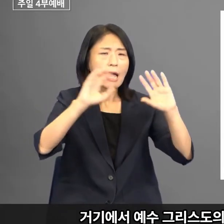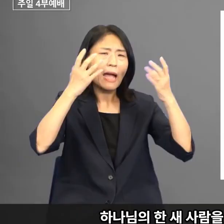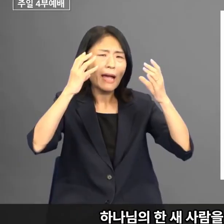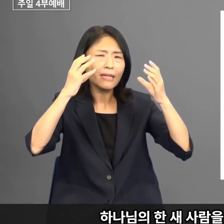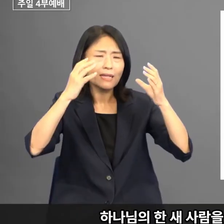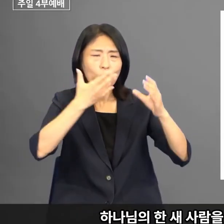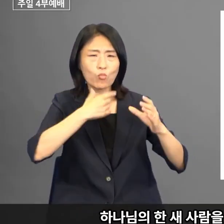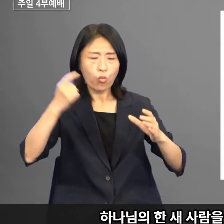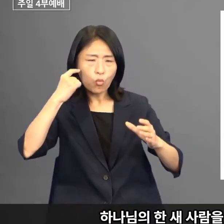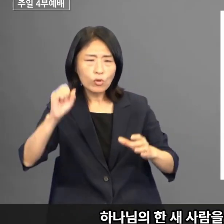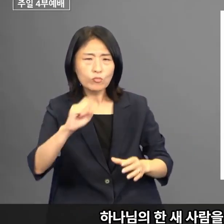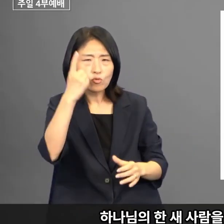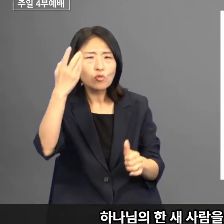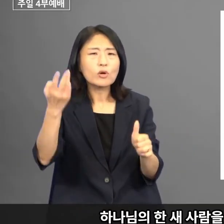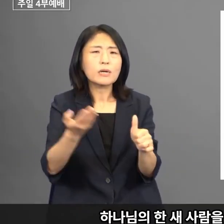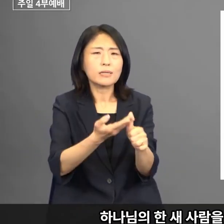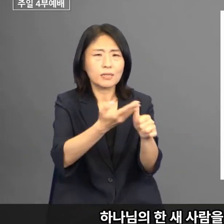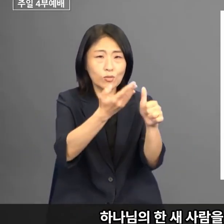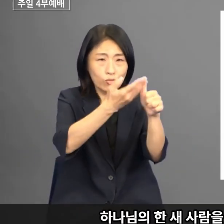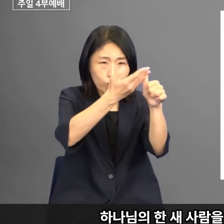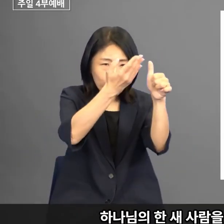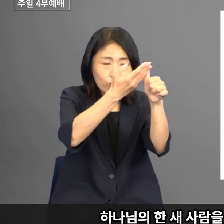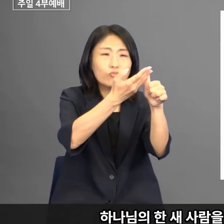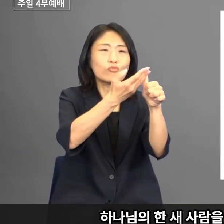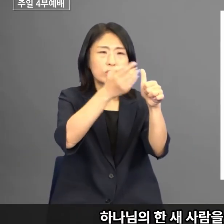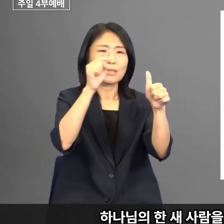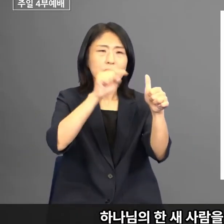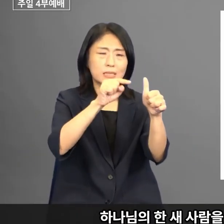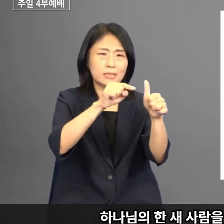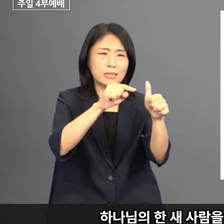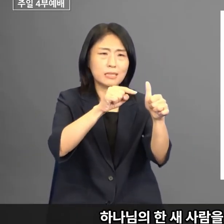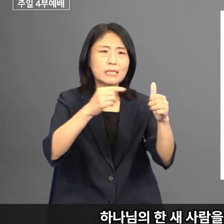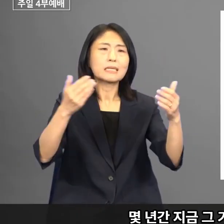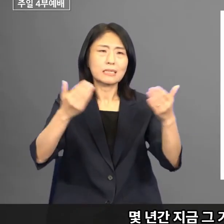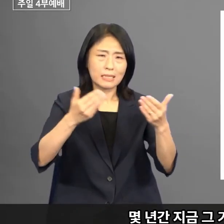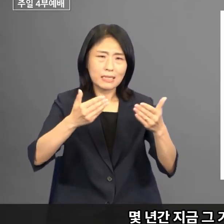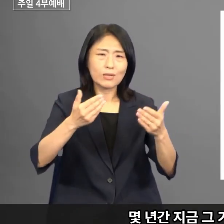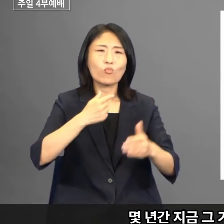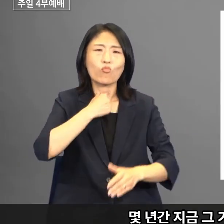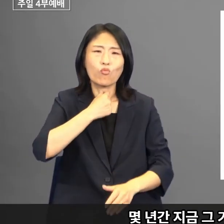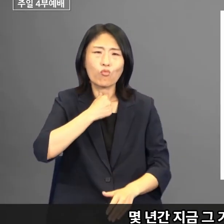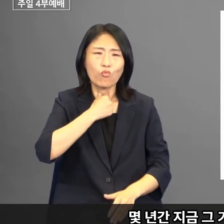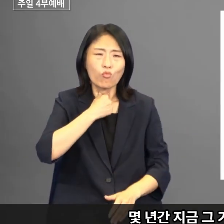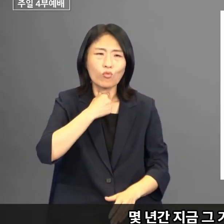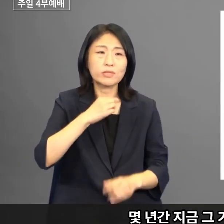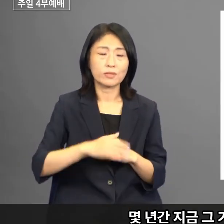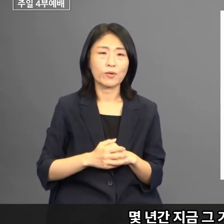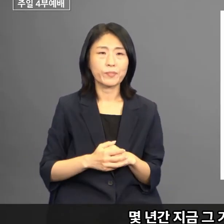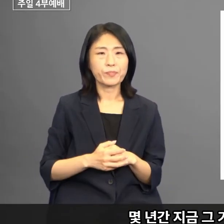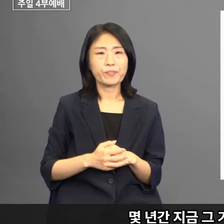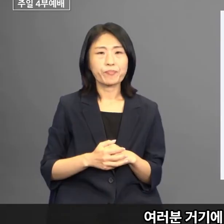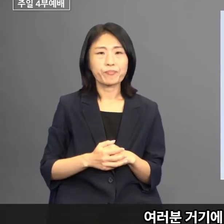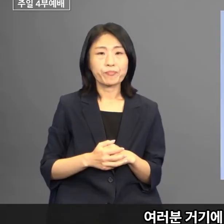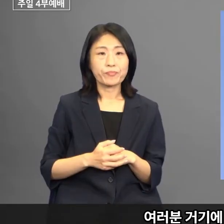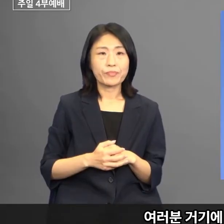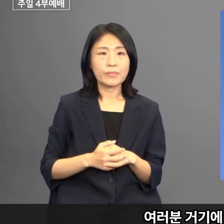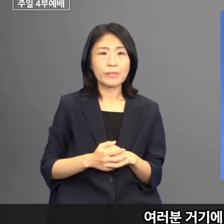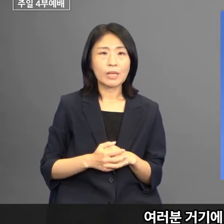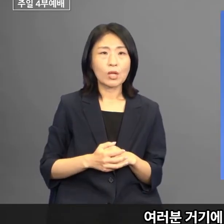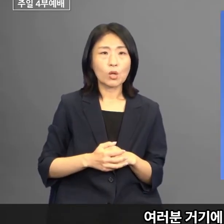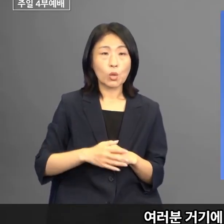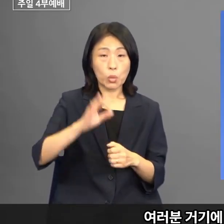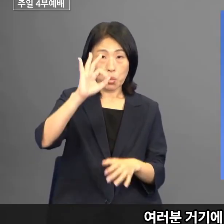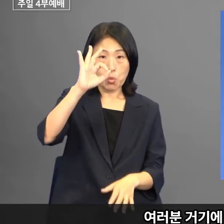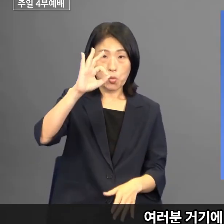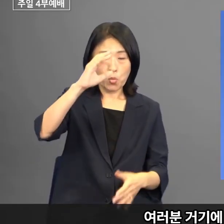양육하여 하나님의 한 세 사람을 세우는 그 일을 하자 해서 몇 년간 지금 그 기금을 모으고 있어요. 여러분